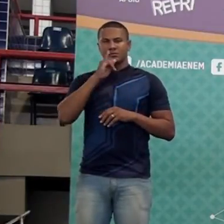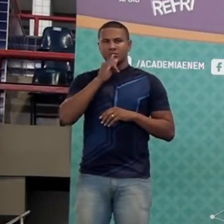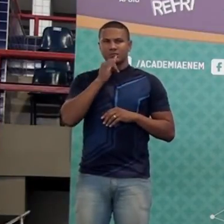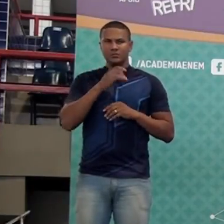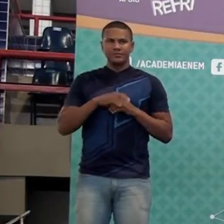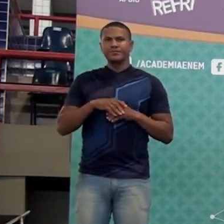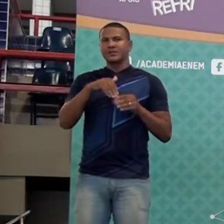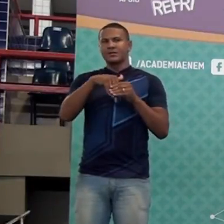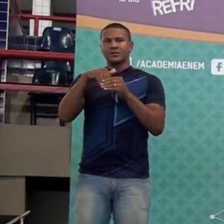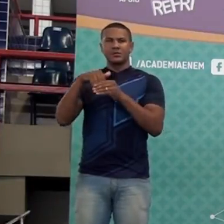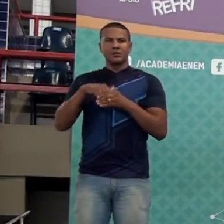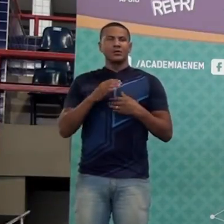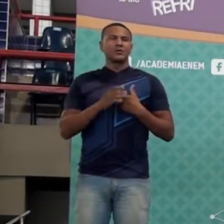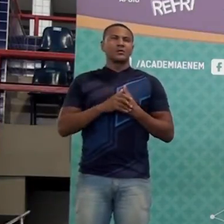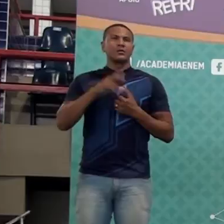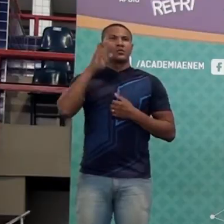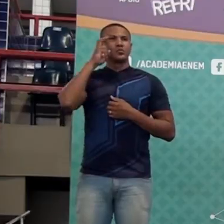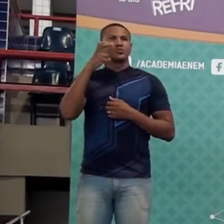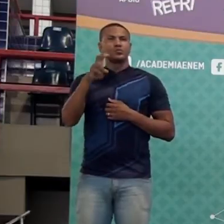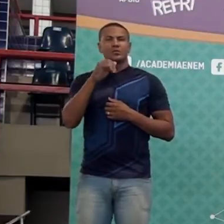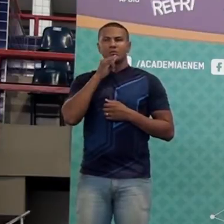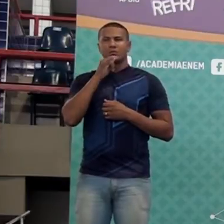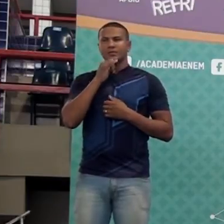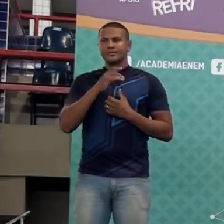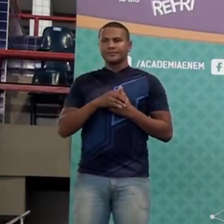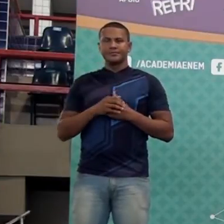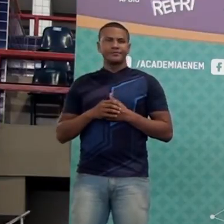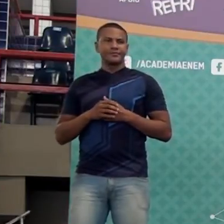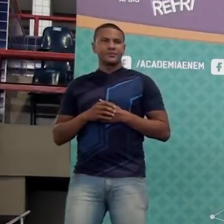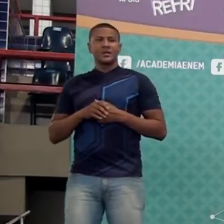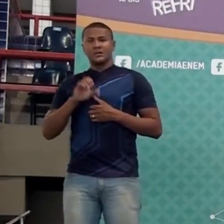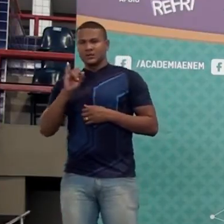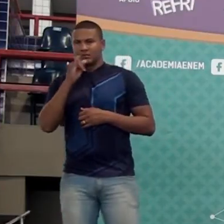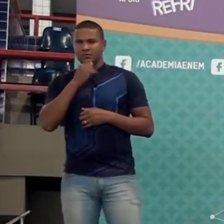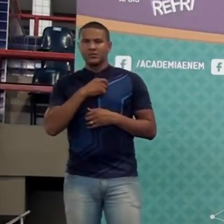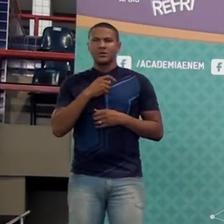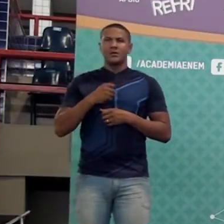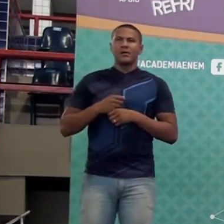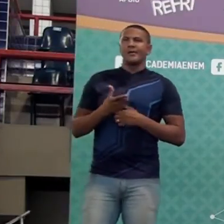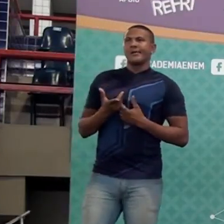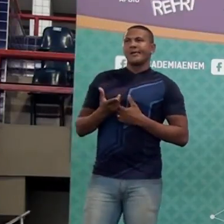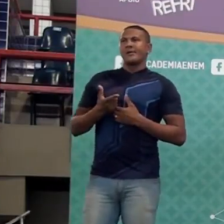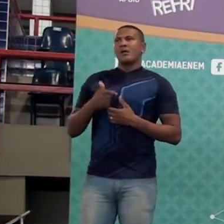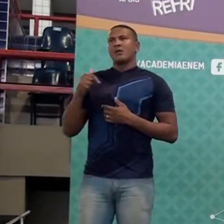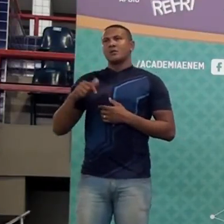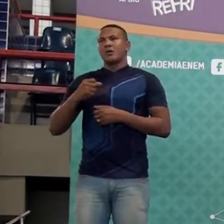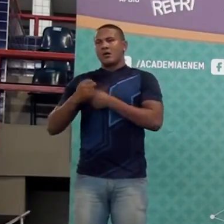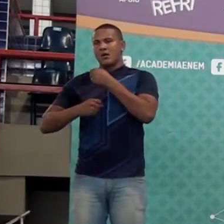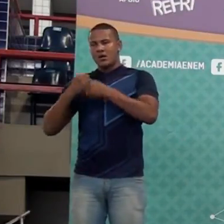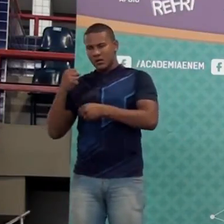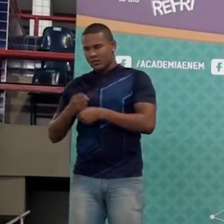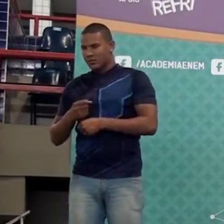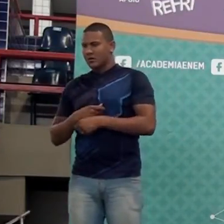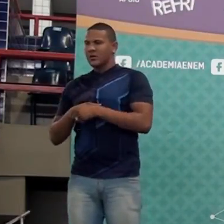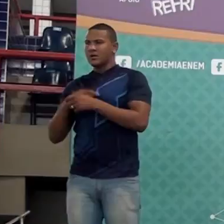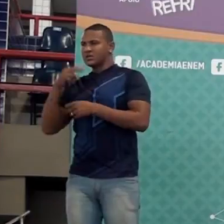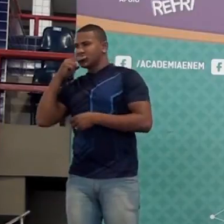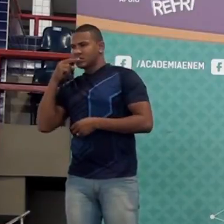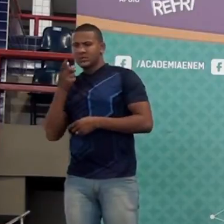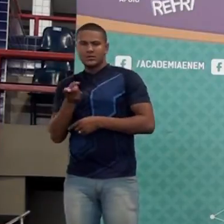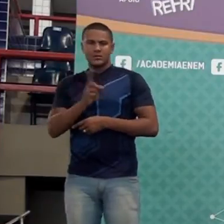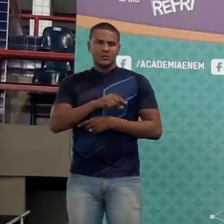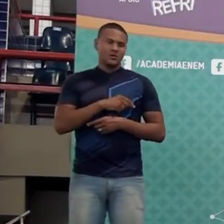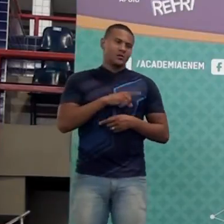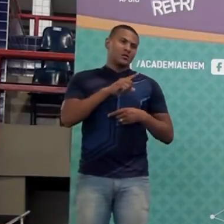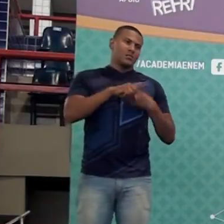Por exemplo, se um ano, que normalmente é recomendado, se um ano plantar cana, no outro ano plantar soja, no outro ano plantar